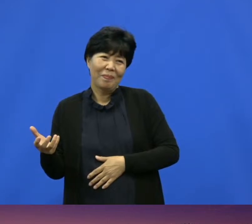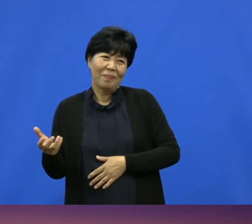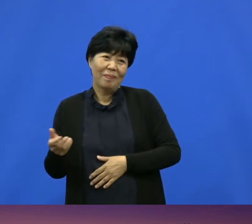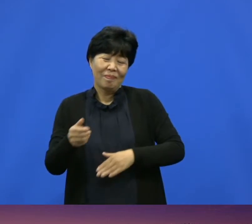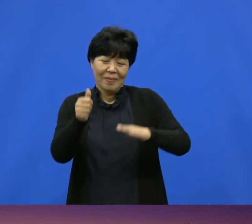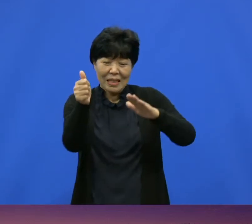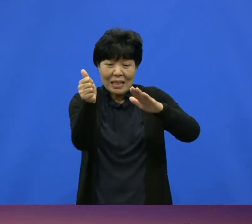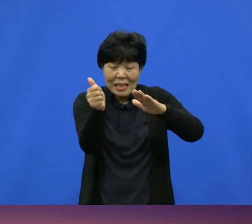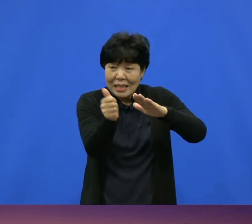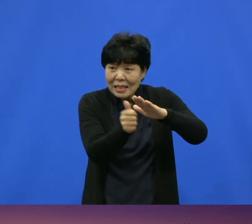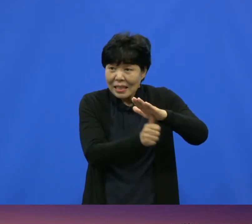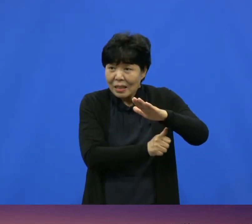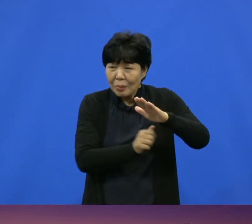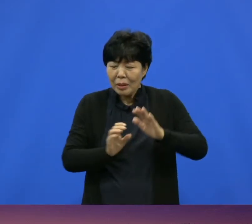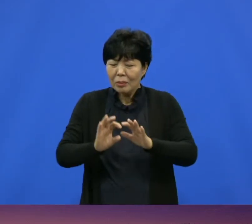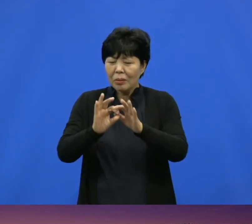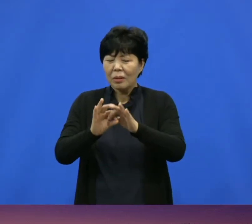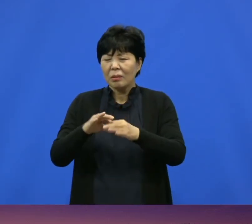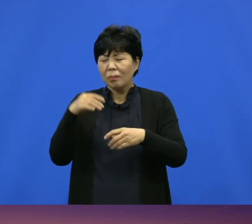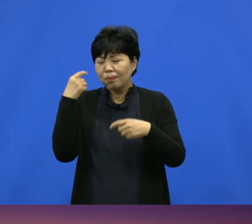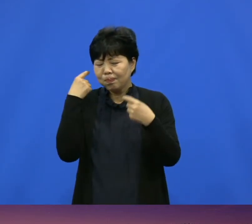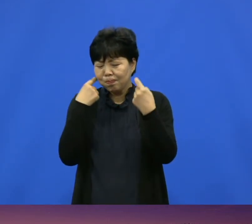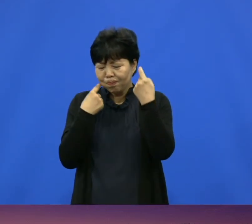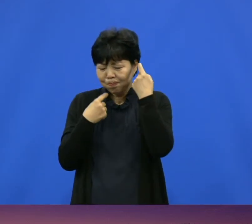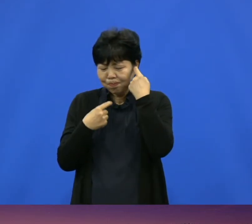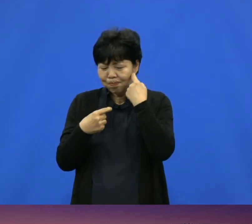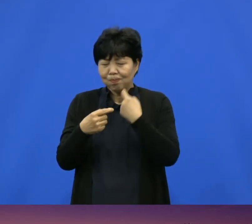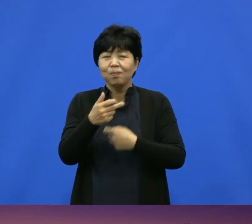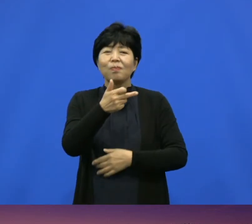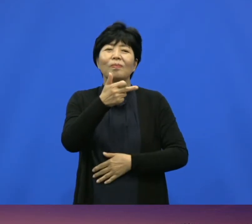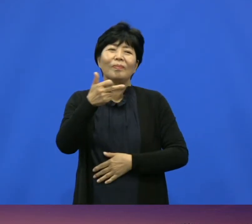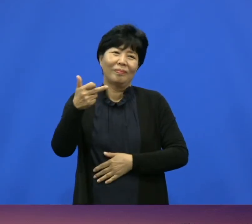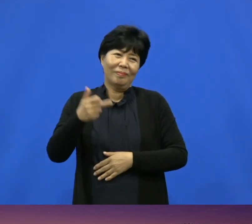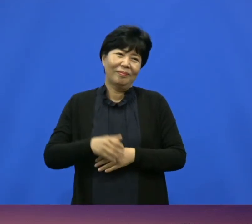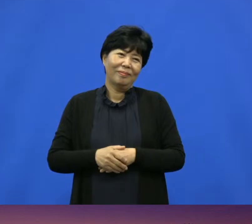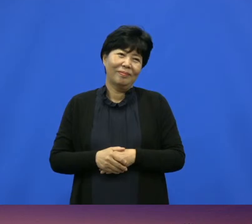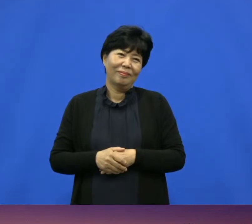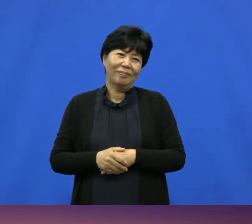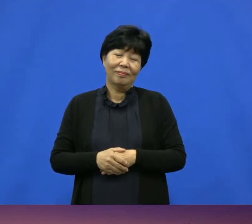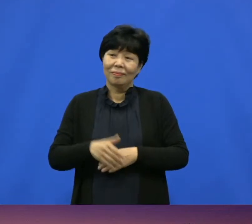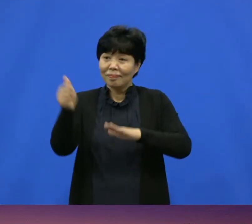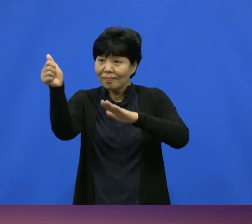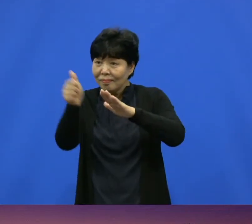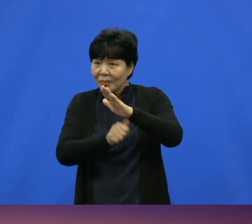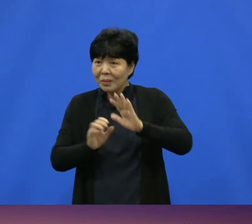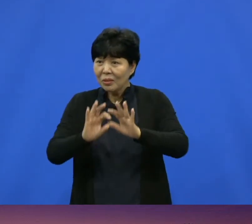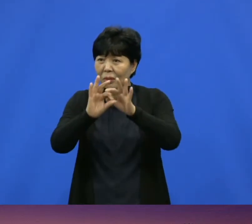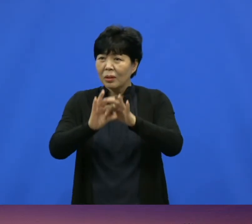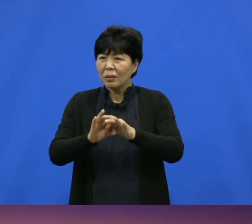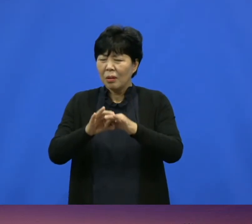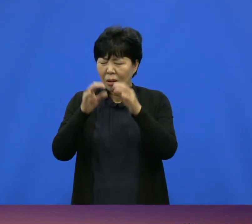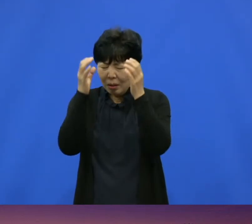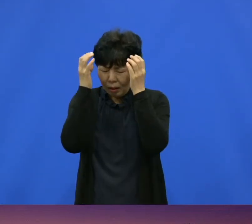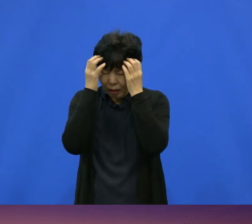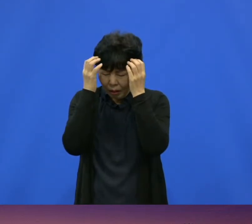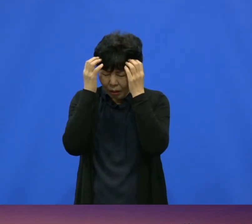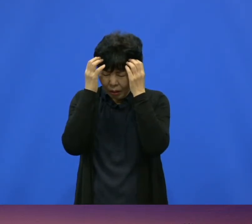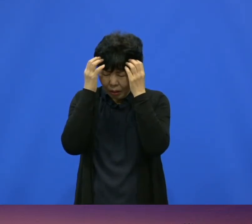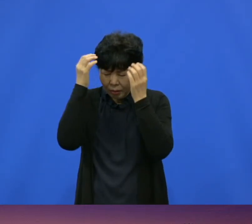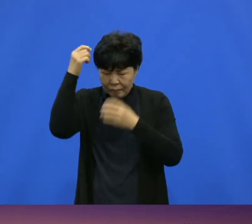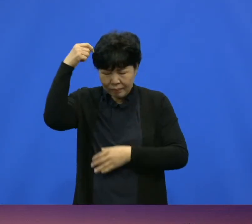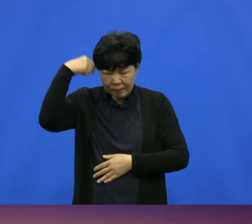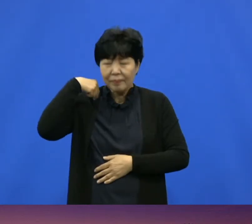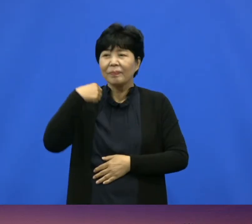크나큰 상처를 남깁니다. 그리고 자신의 실패로 인하여 고통을 겪죠. 근데 오늘